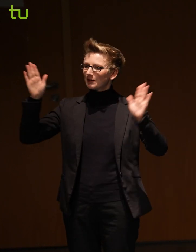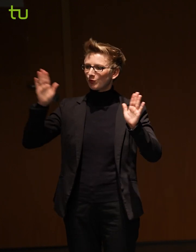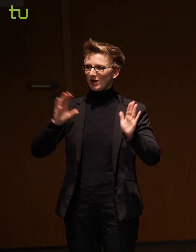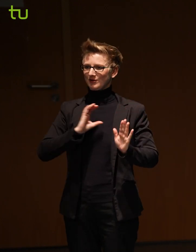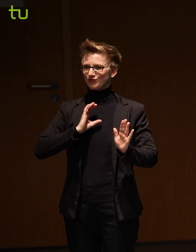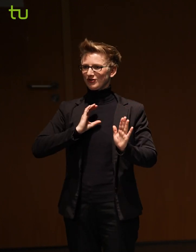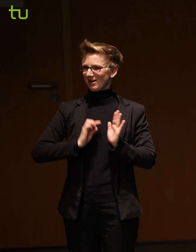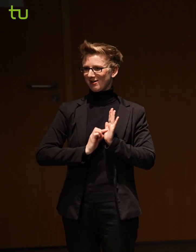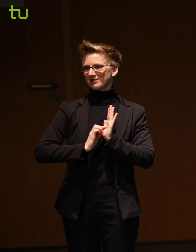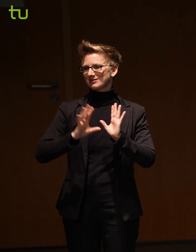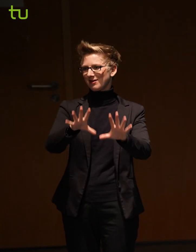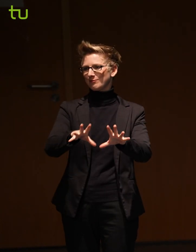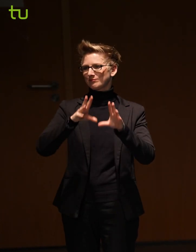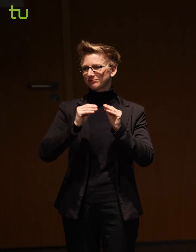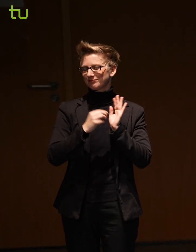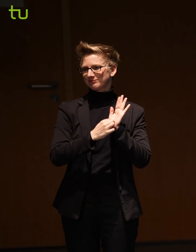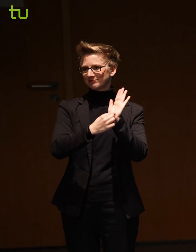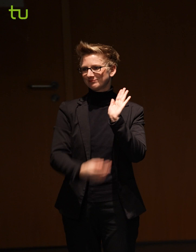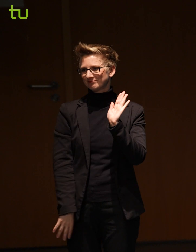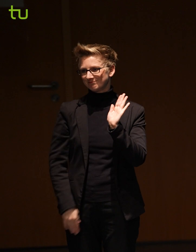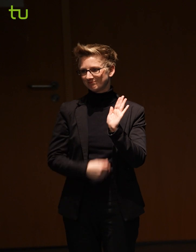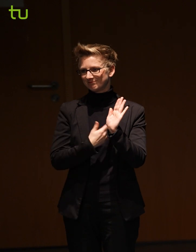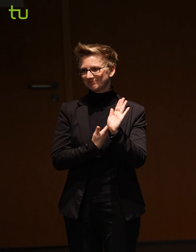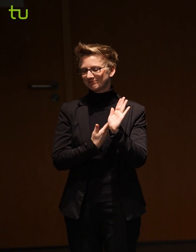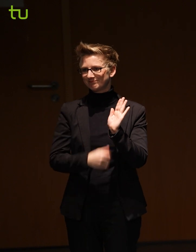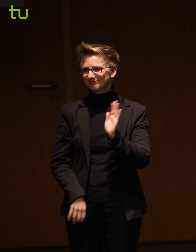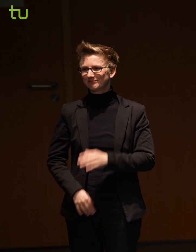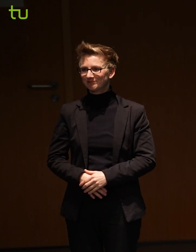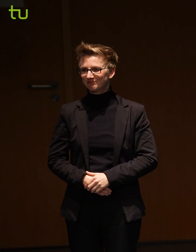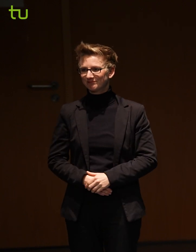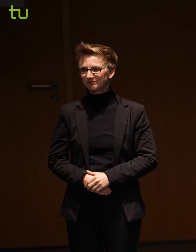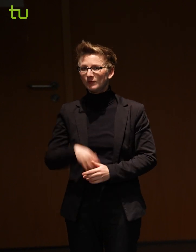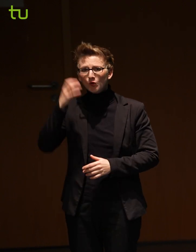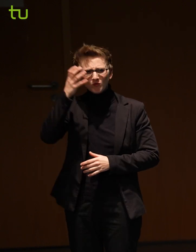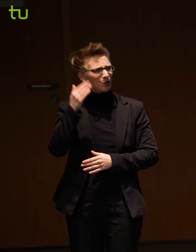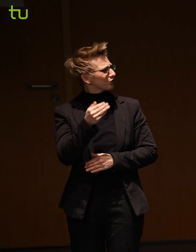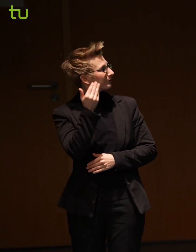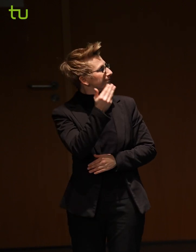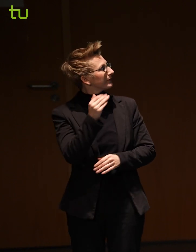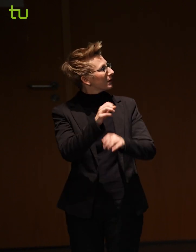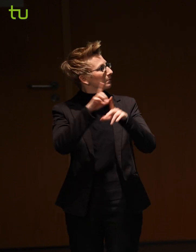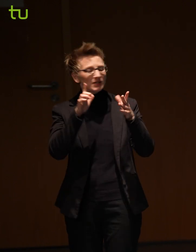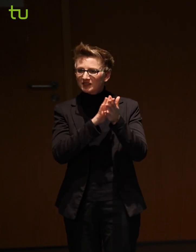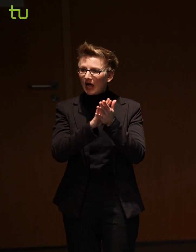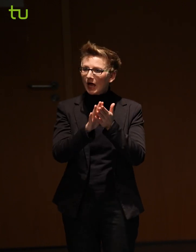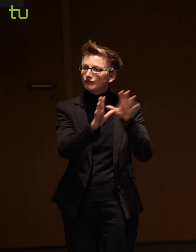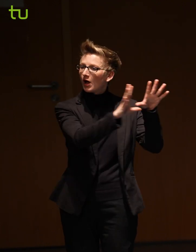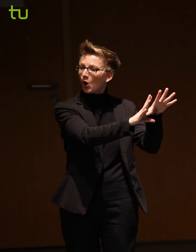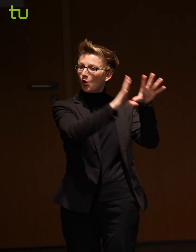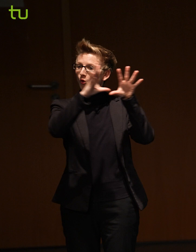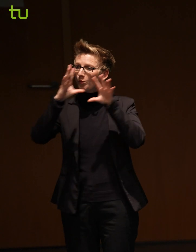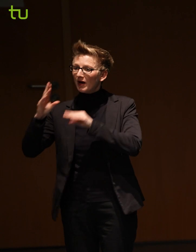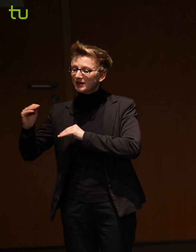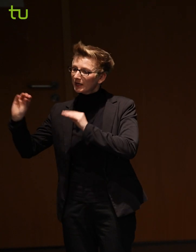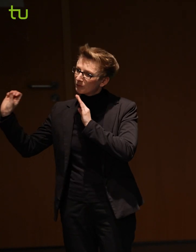Buches ausdrückte. Hätten wir dieses Bild einfach reproduzieren sollen? Wir haben es